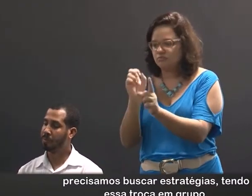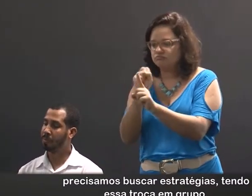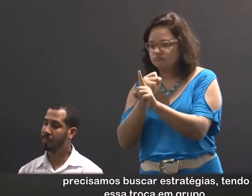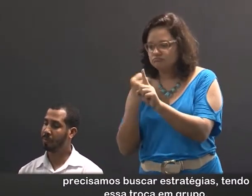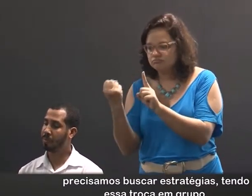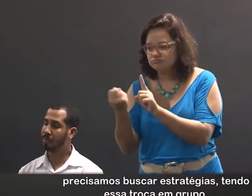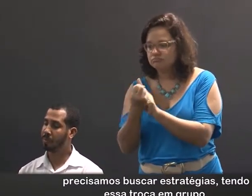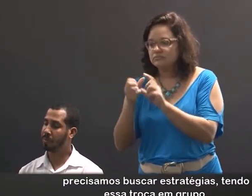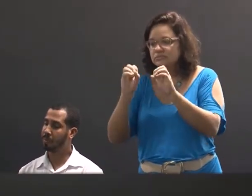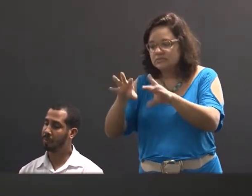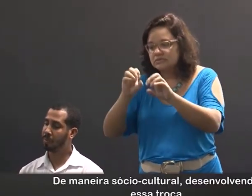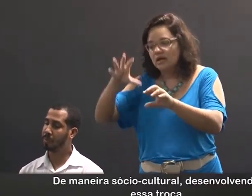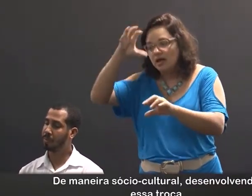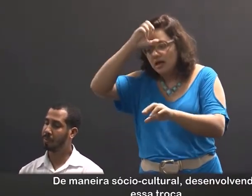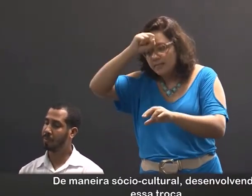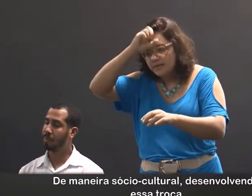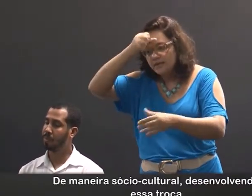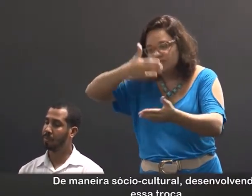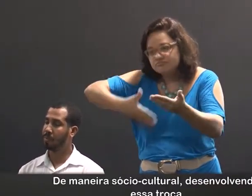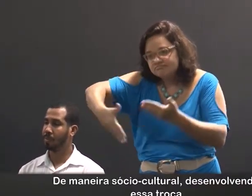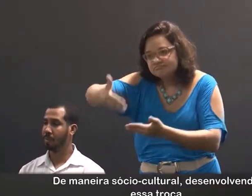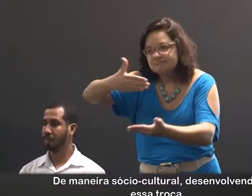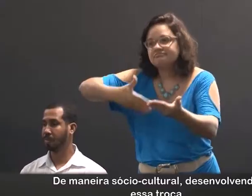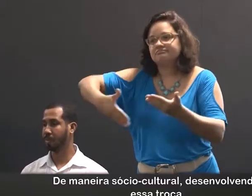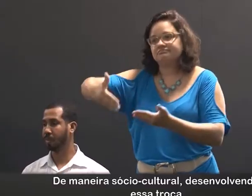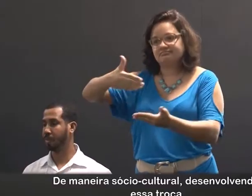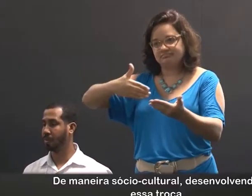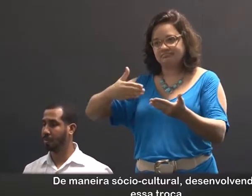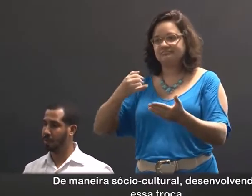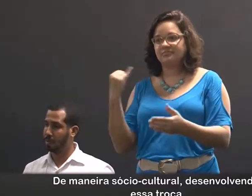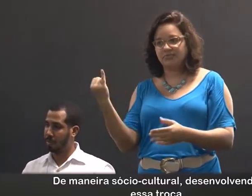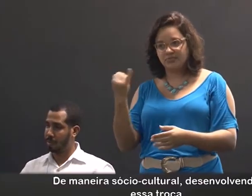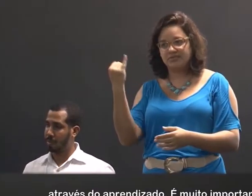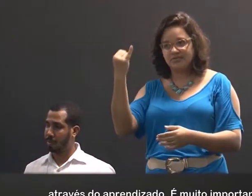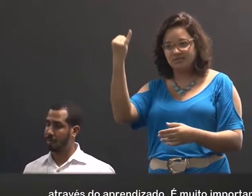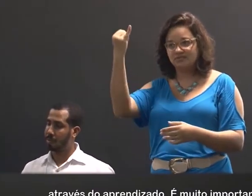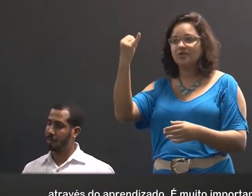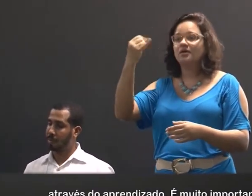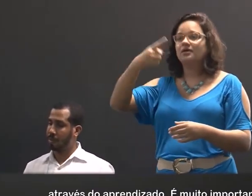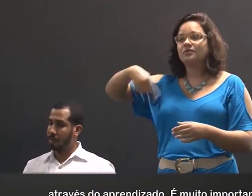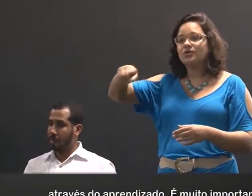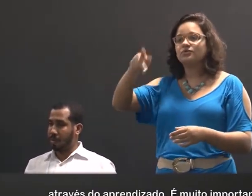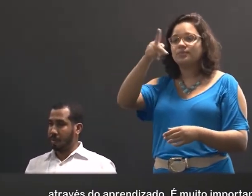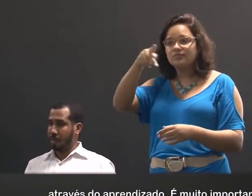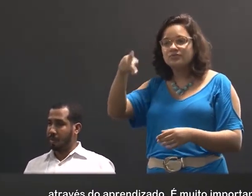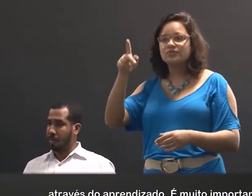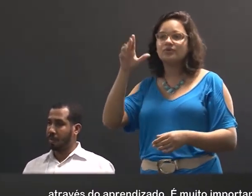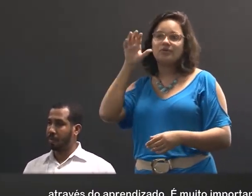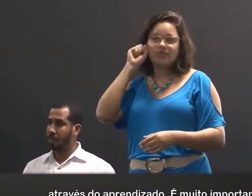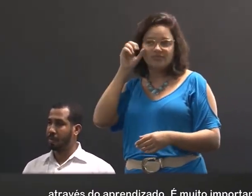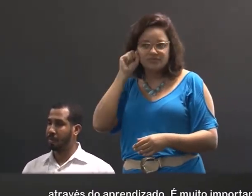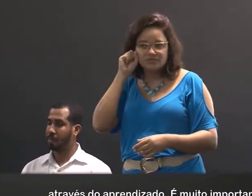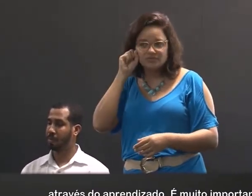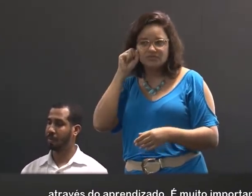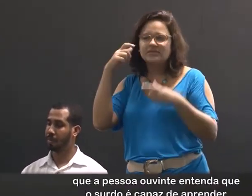em grupo, de maneira sociocultural, desenvolvendo essa troca através do aprendizado. É muito importante